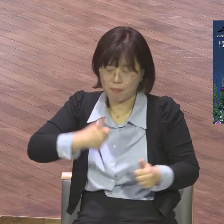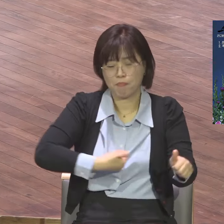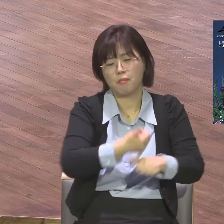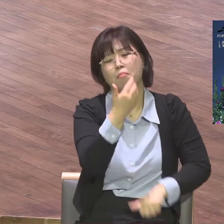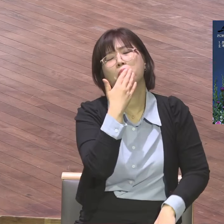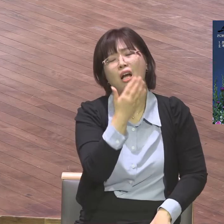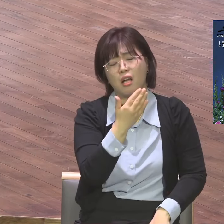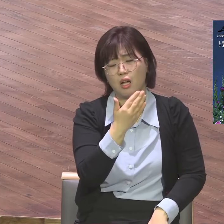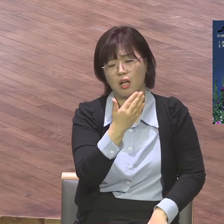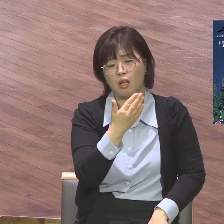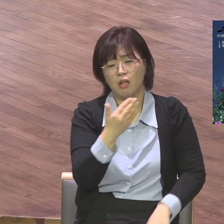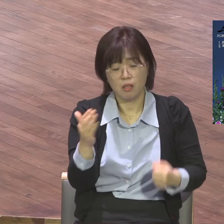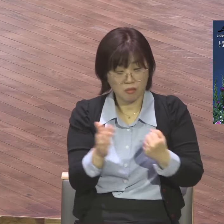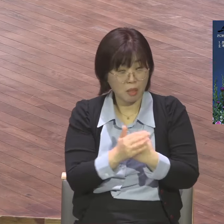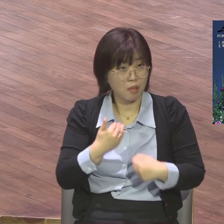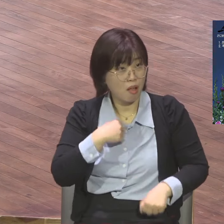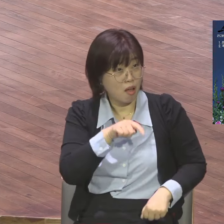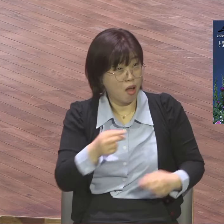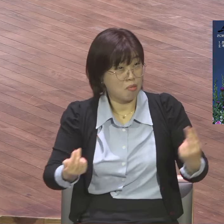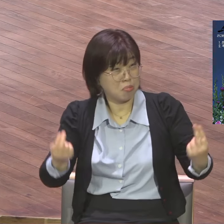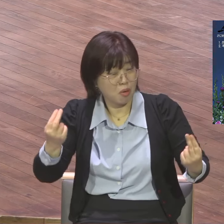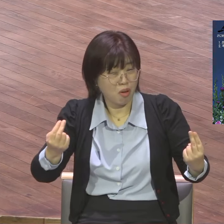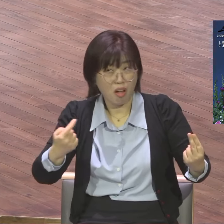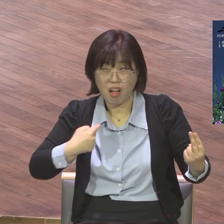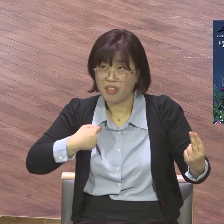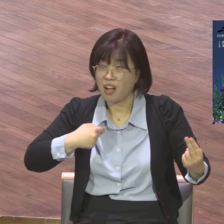다음 주일날 또 말씀드릴게요. 이 말씀 잡고